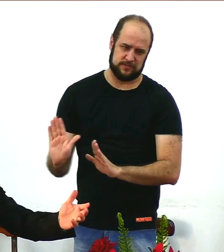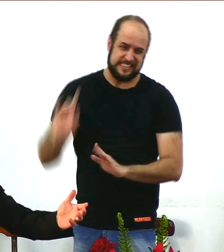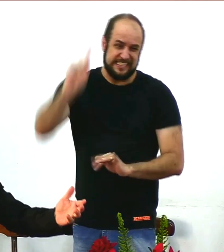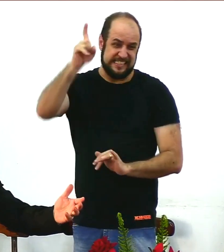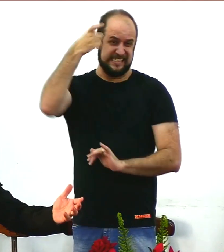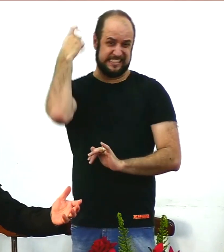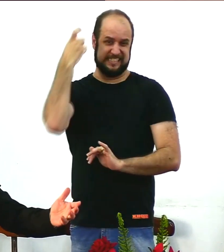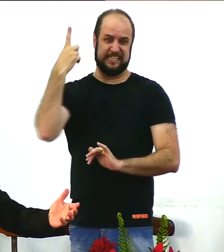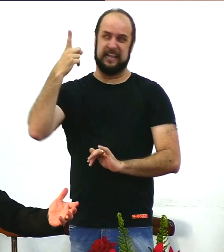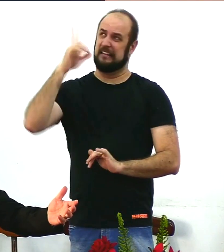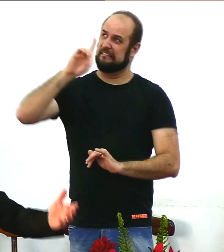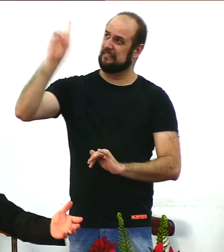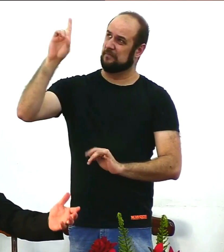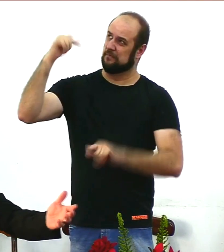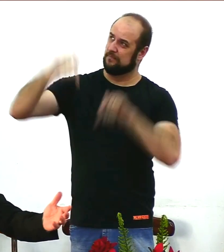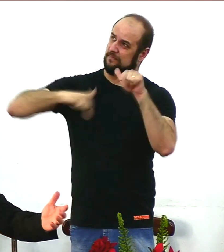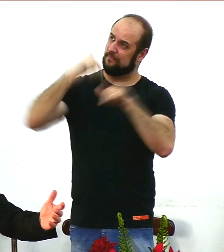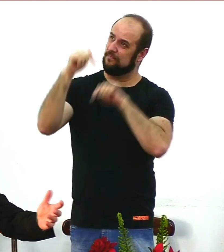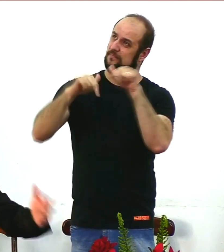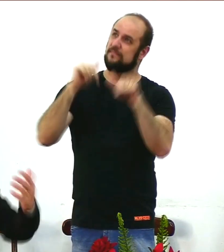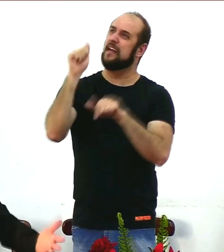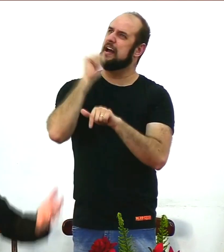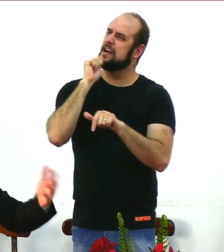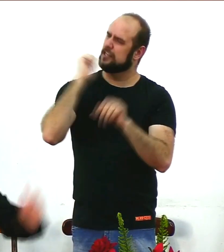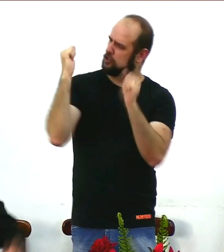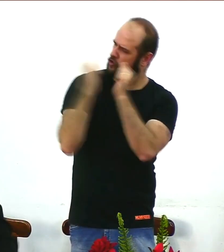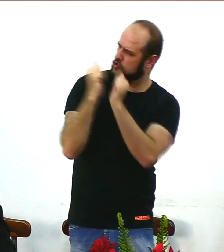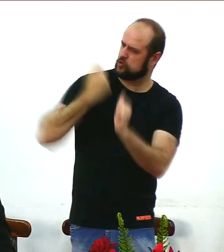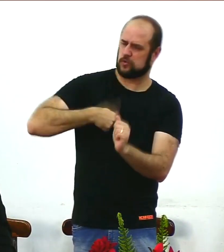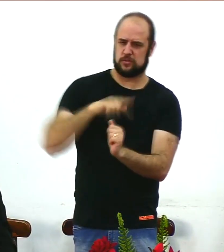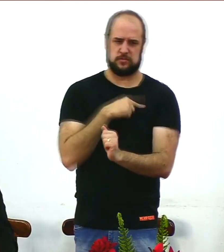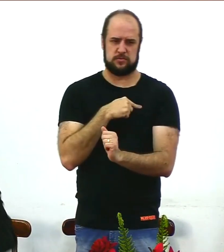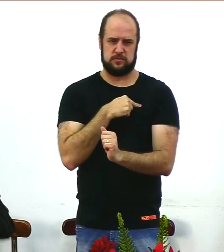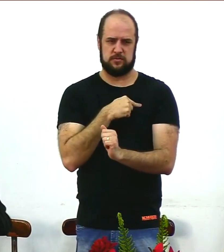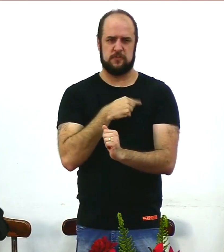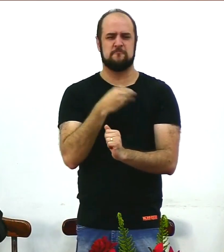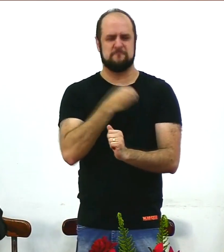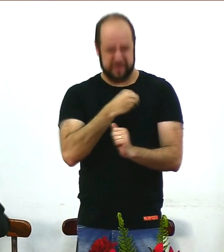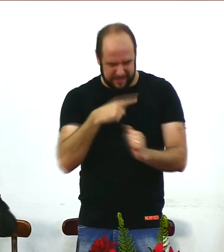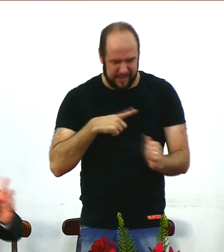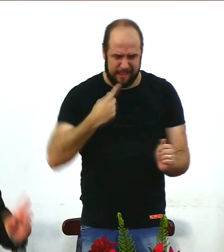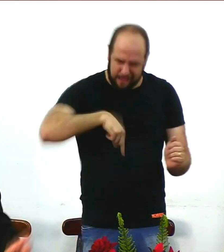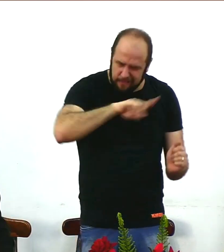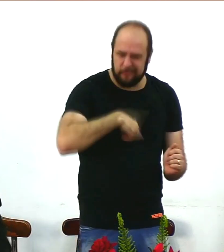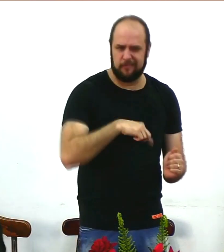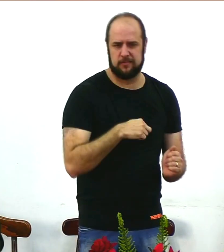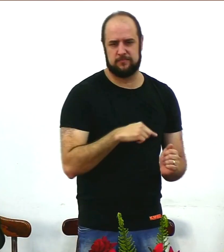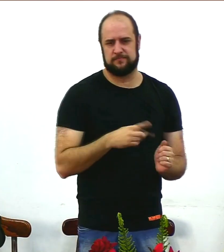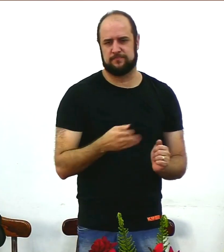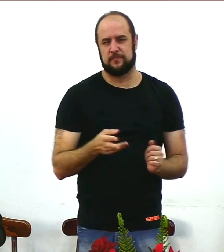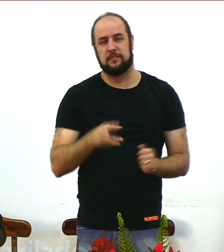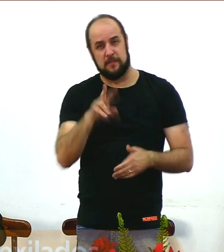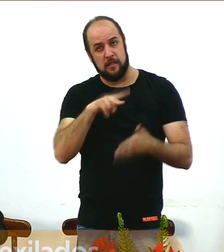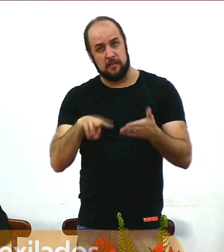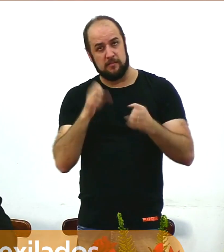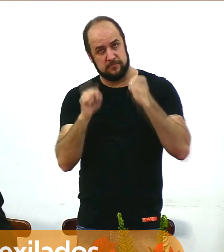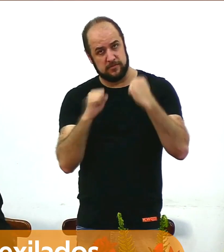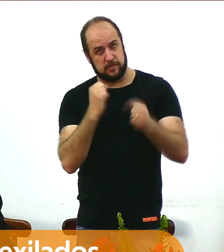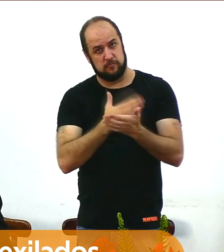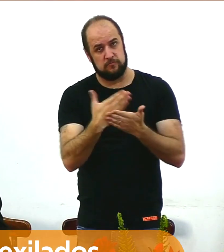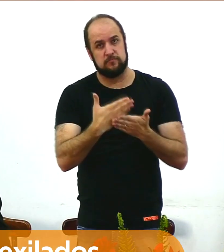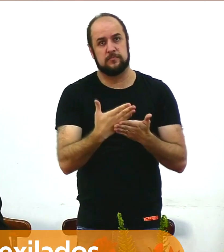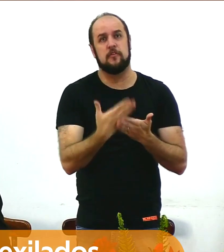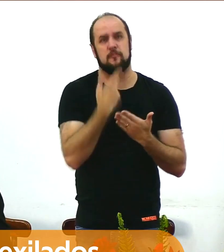reavaliar como eles haviam vivido diante de Deus. Que valor eles haviam dado ao culto ao Senhor. Então o choro